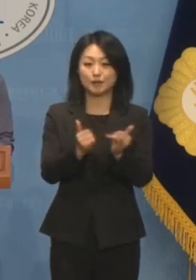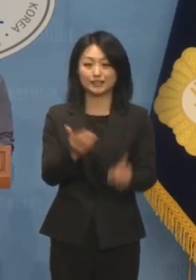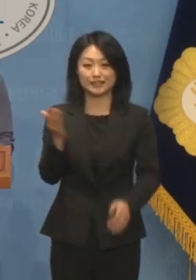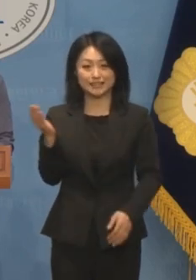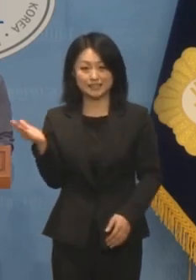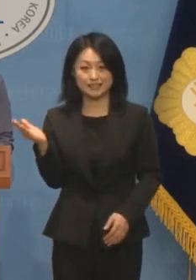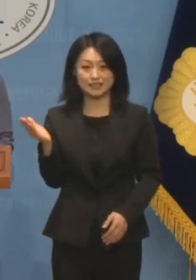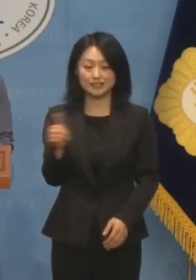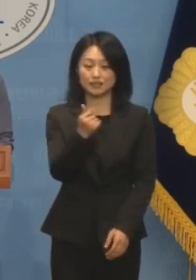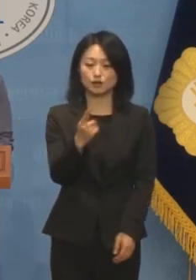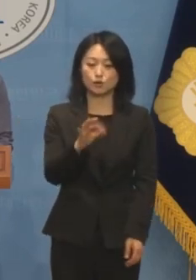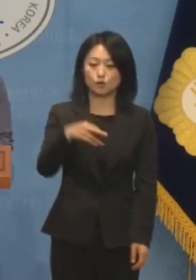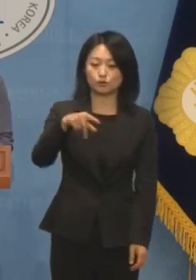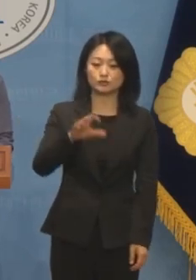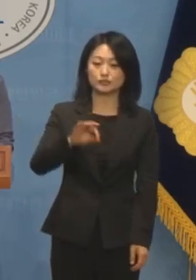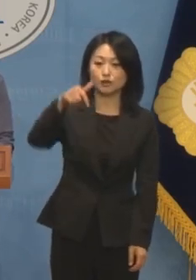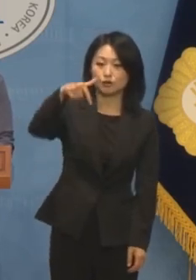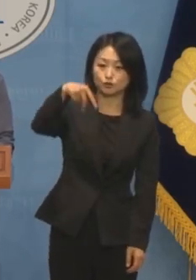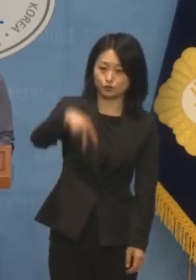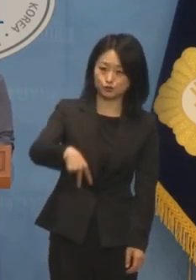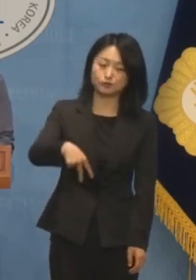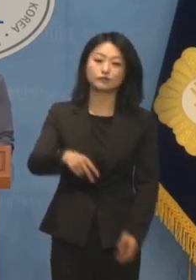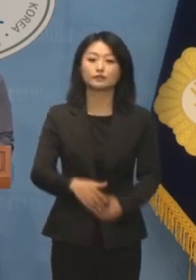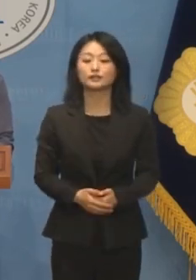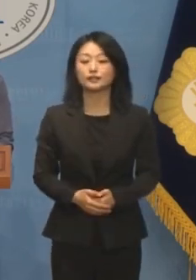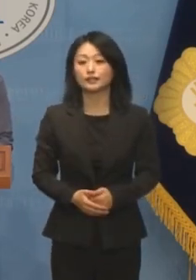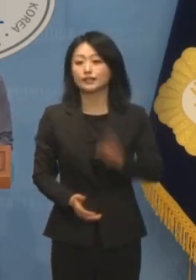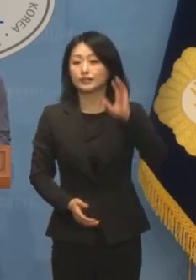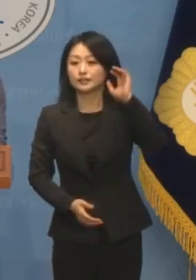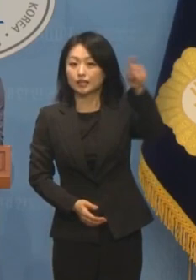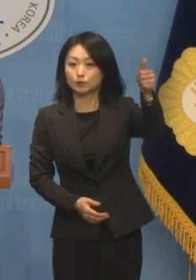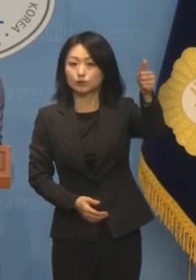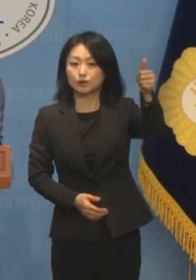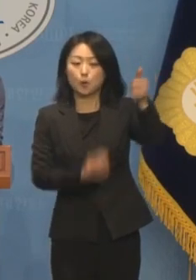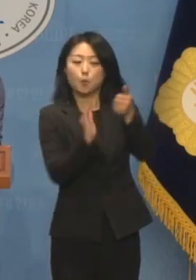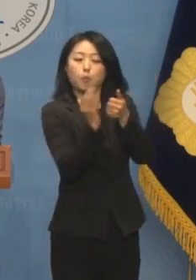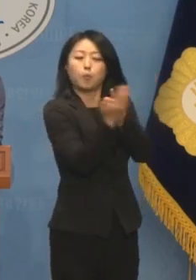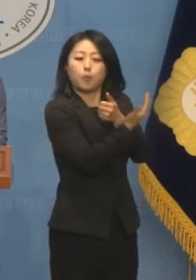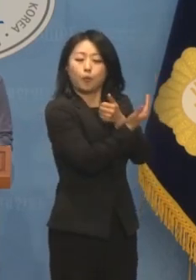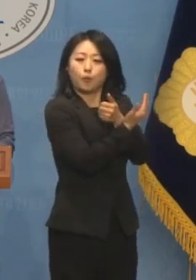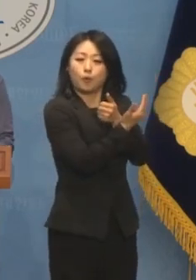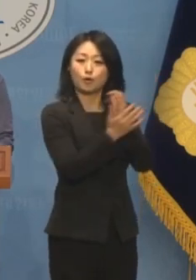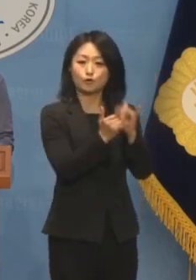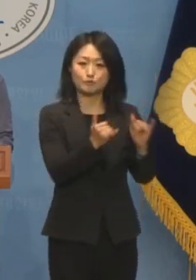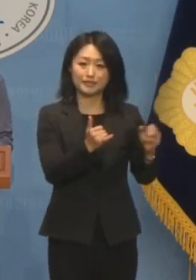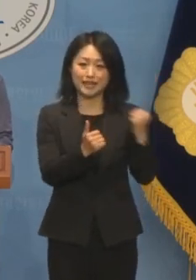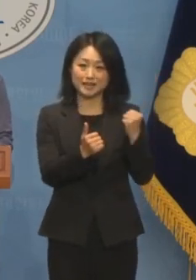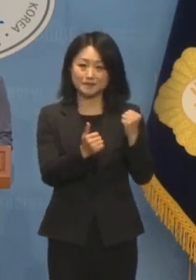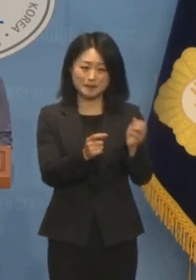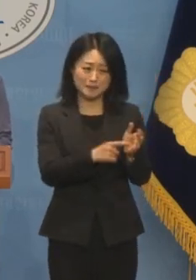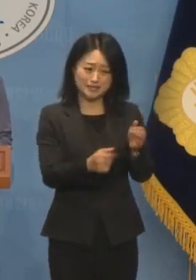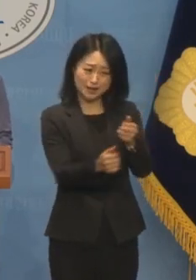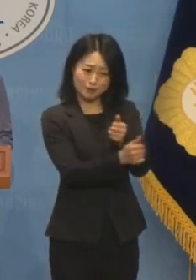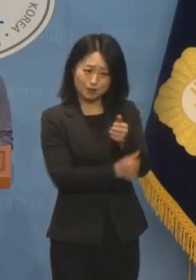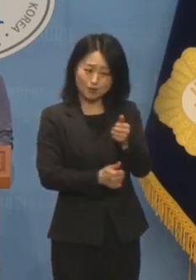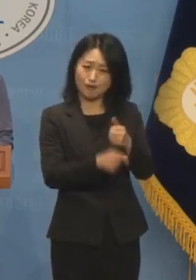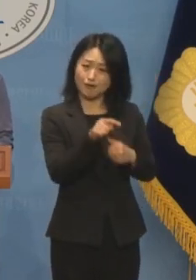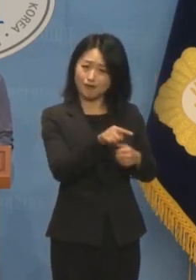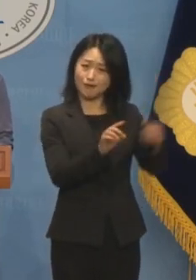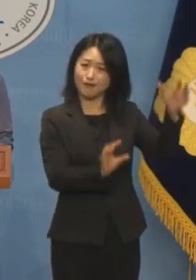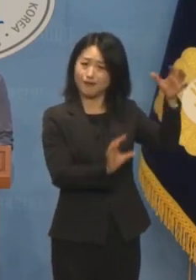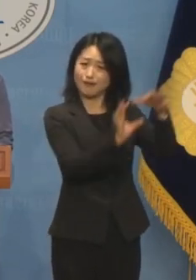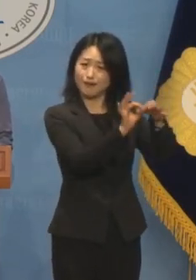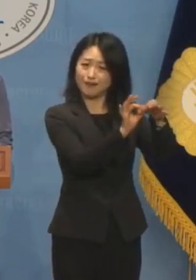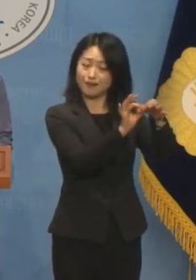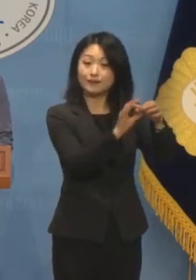2건 말씀드리겠습니다. 첫 번째입니다. 대통령 결사 보위가 국민의힘의 비상대책입니까?